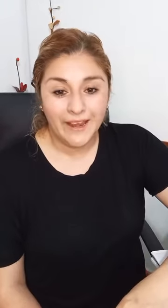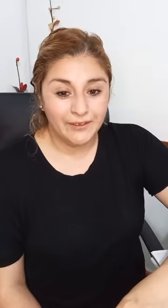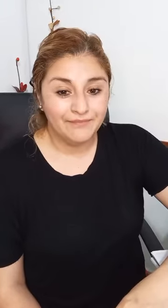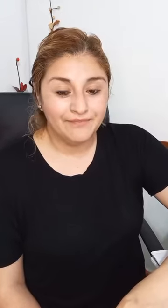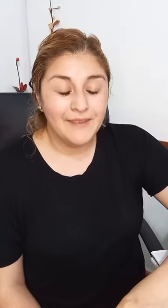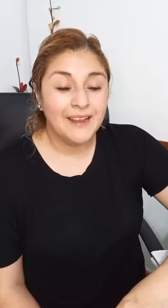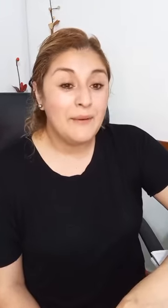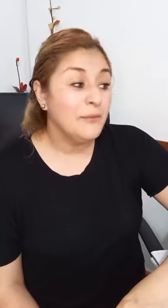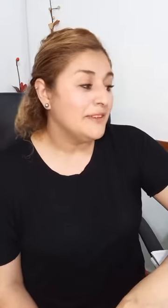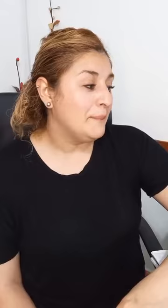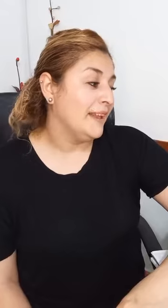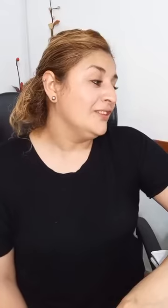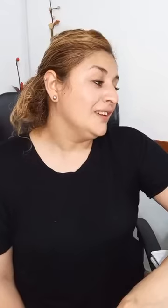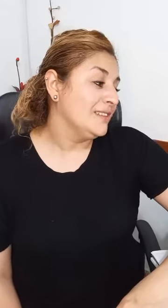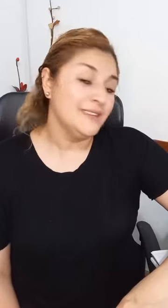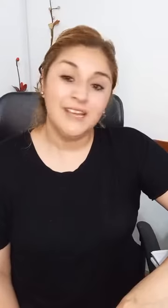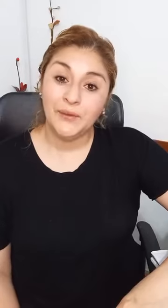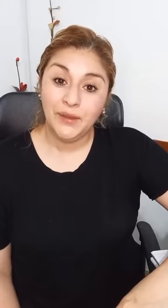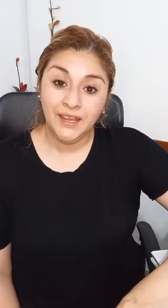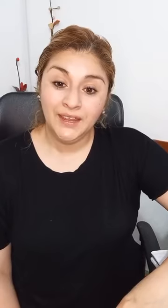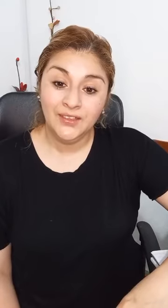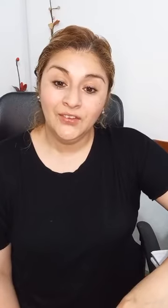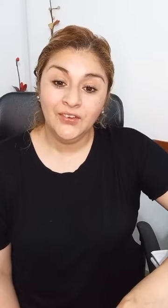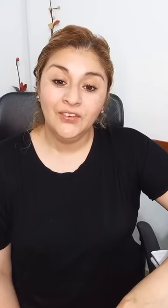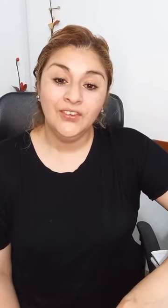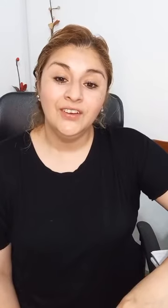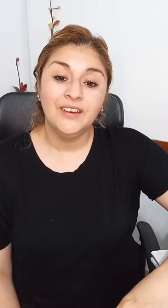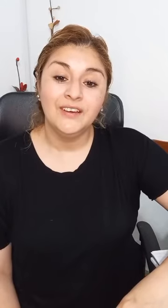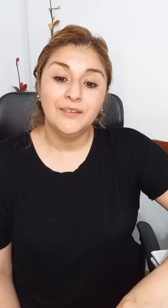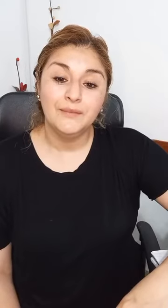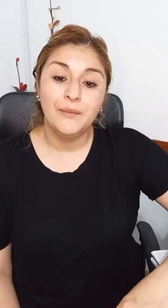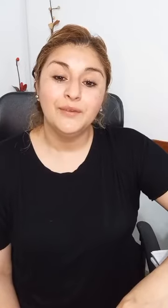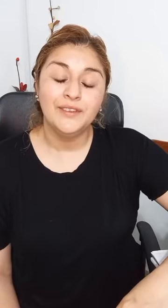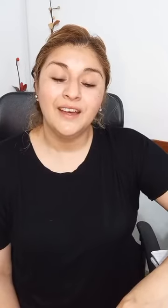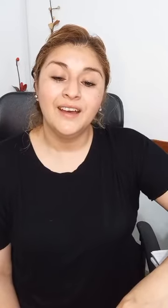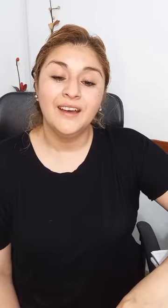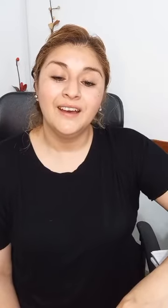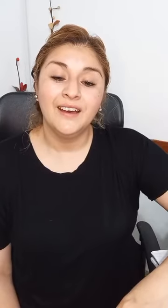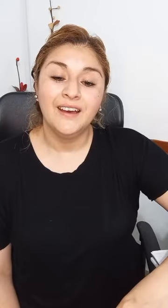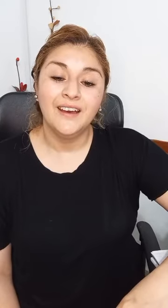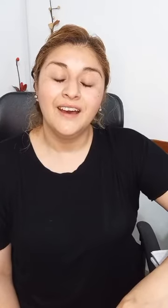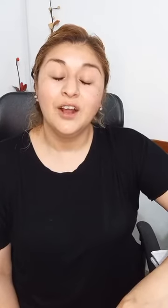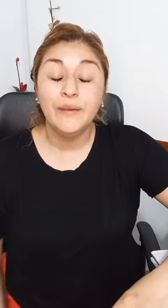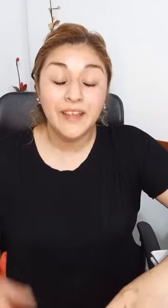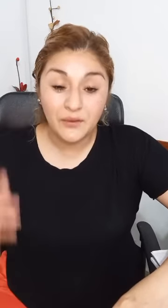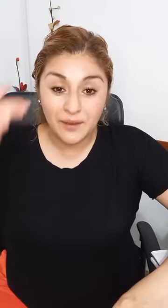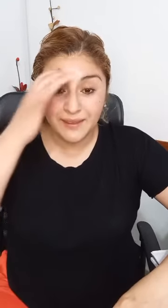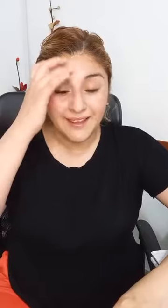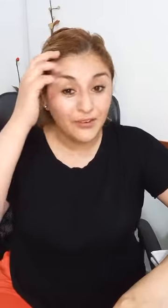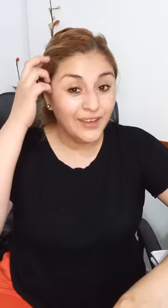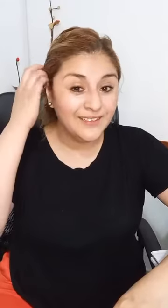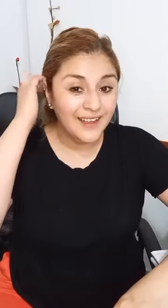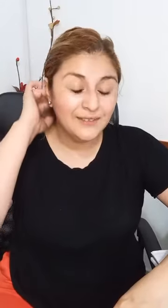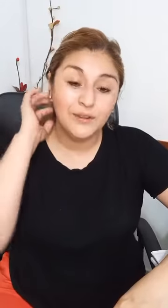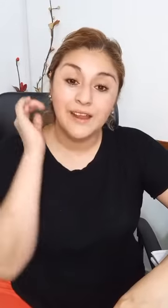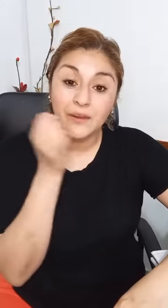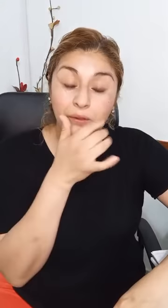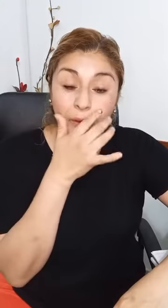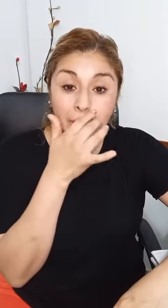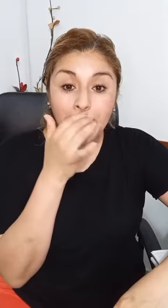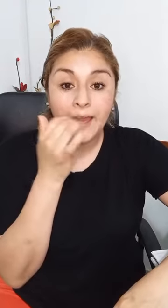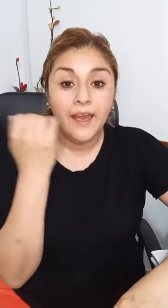Bueno, nos estamos esperando a que se vaya viniendo. Vamos a comentar nuevamente que esta